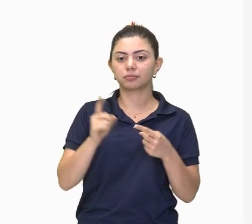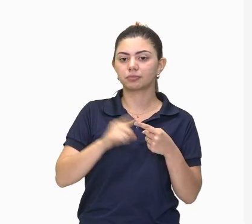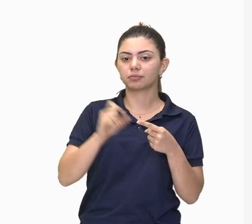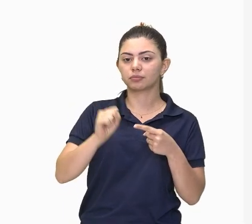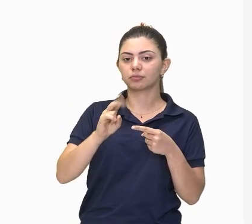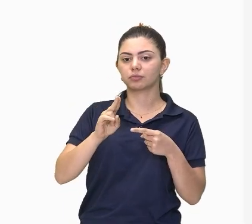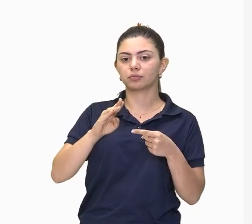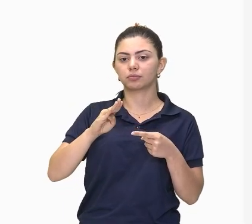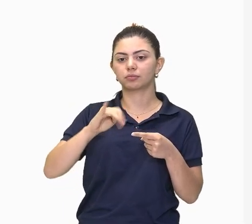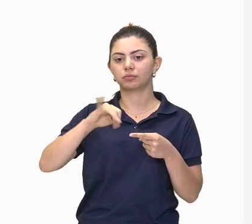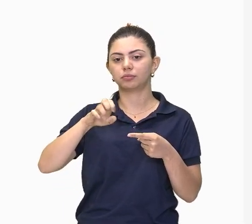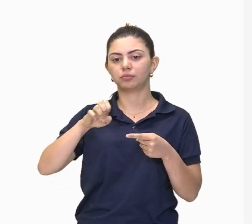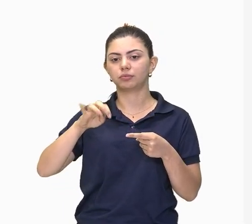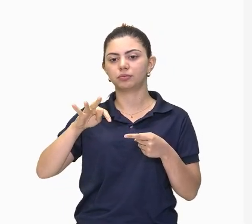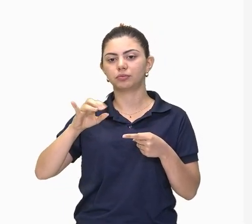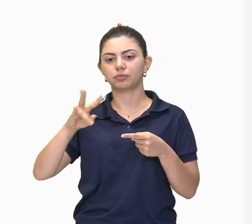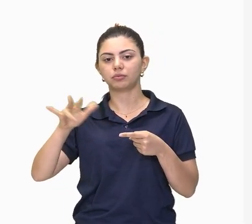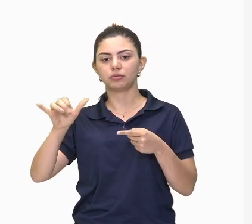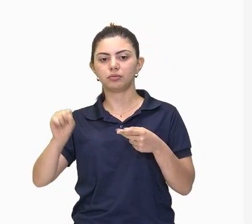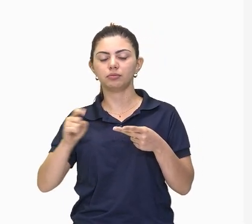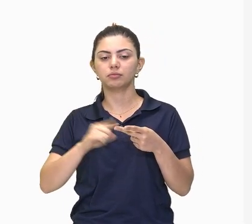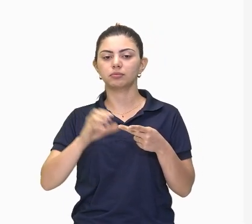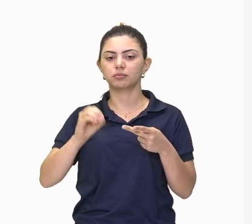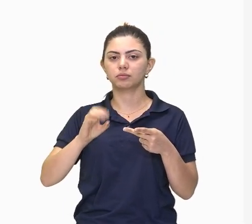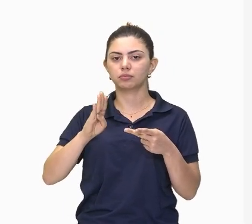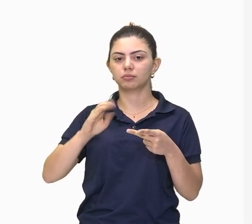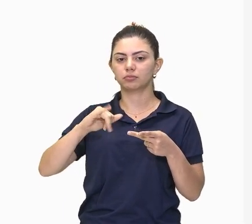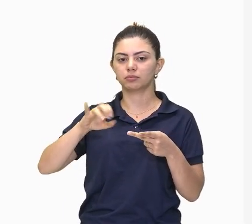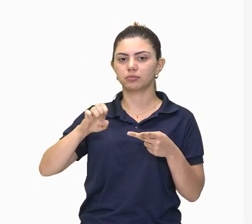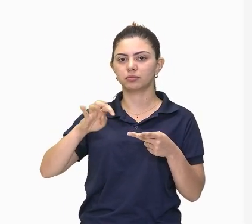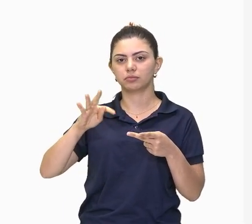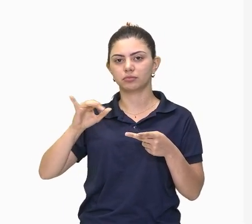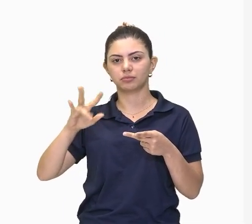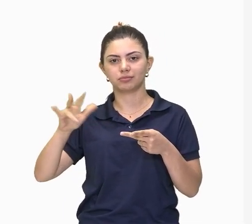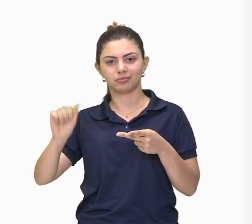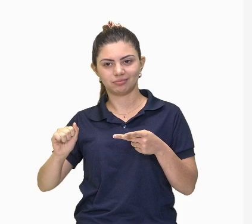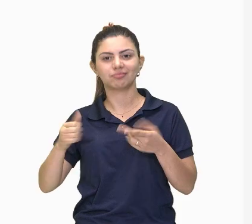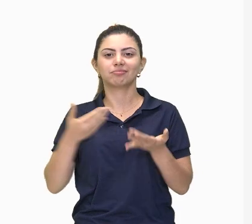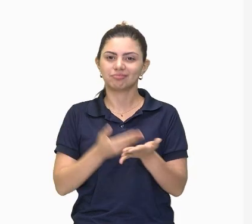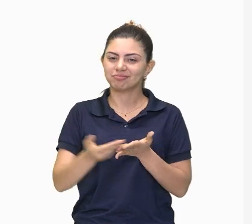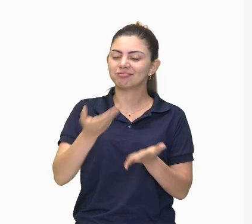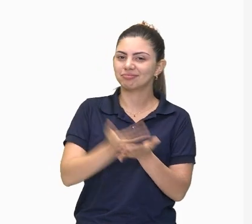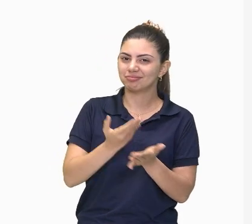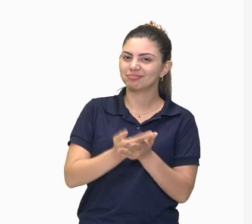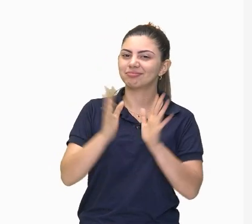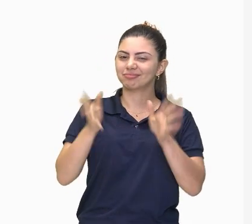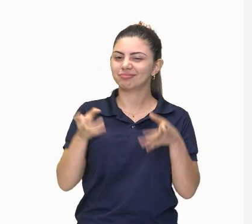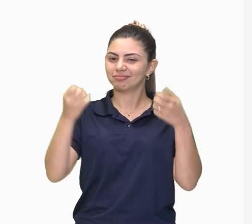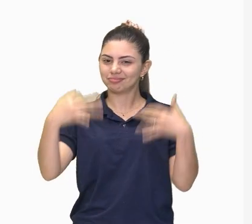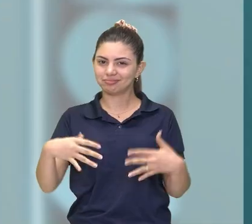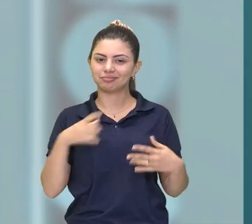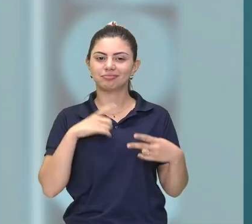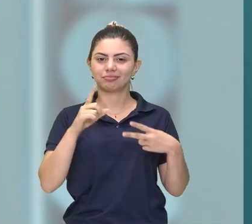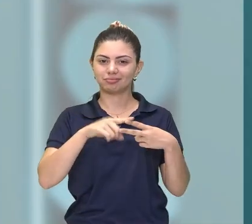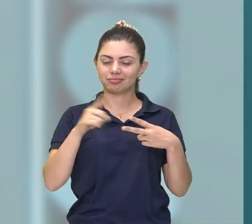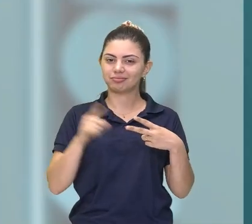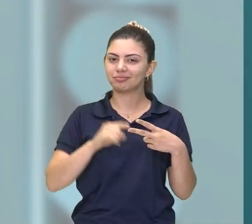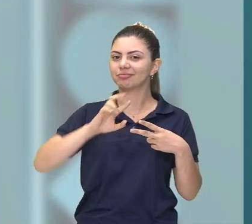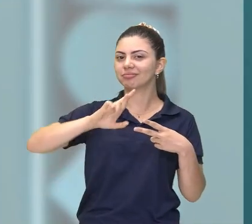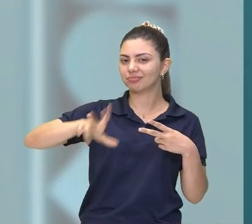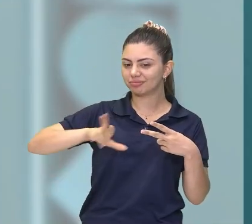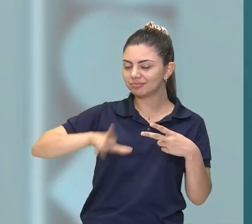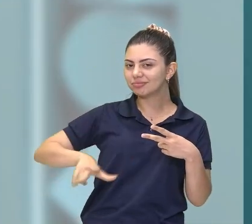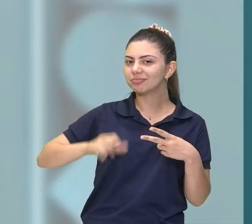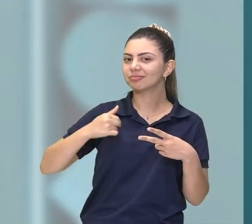subjetivas e objetivas, algo também que eu comentei logo no início da aula, a diferença entre a descrição subjetiva